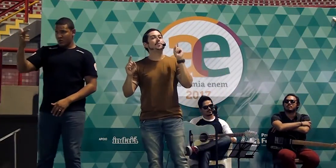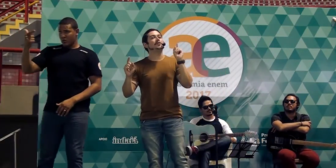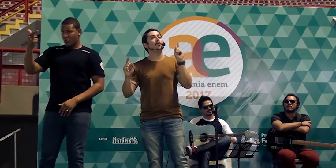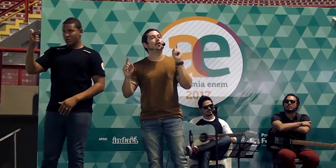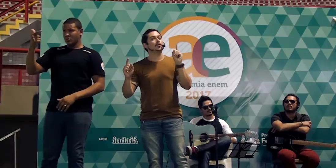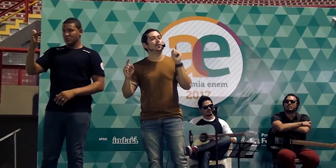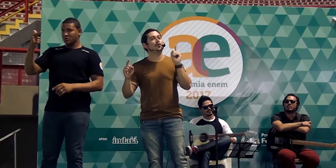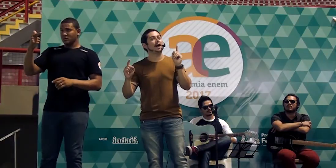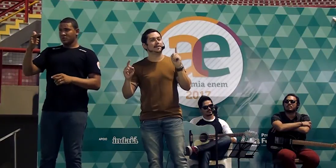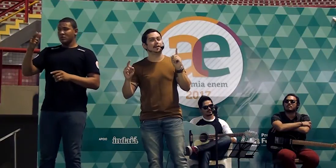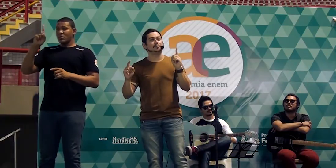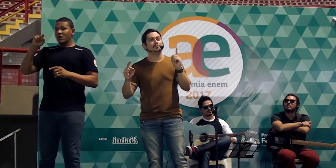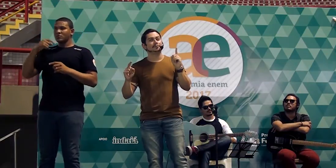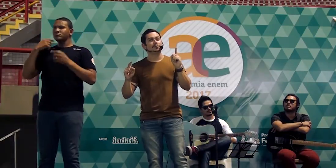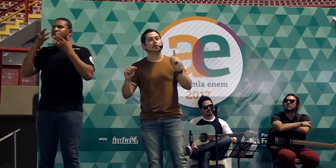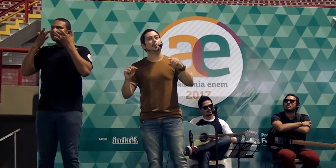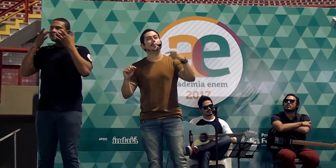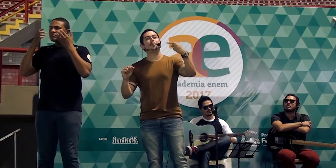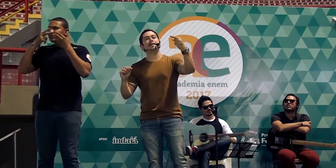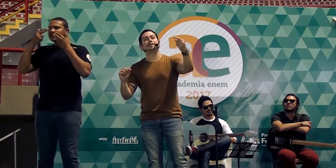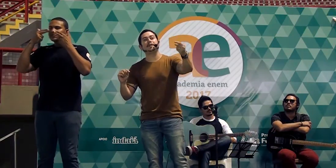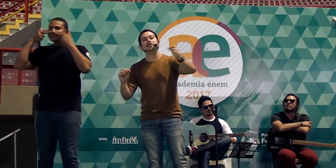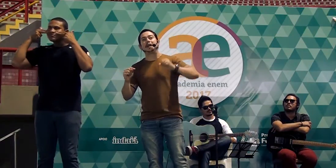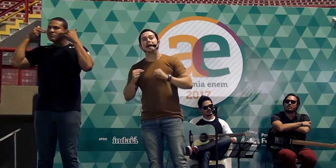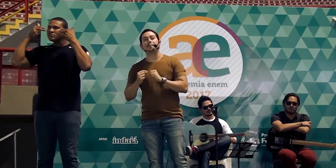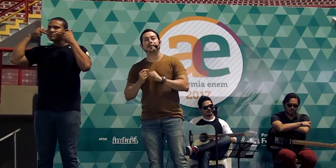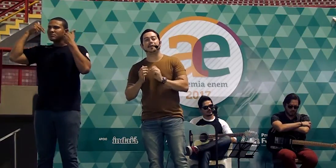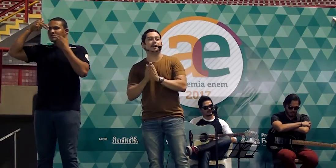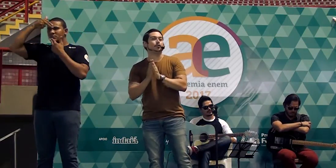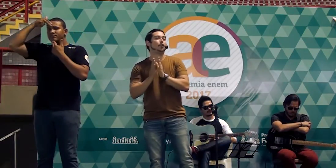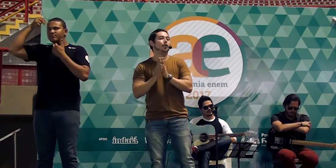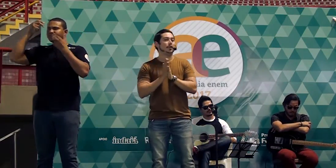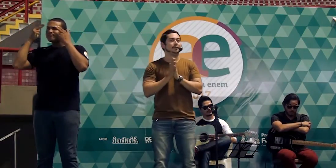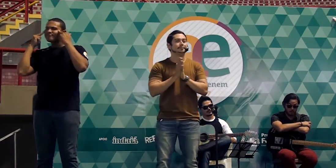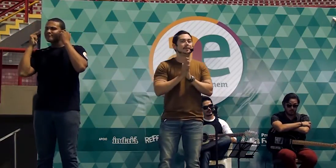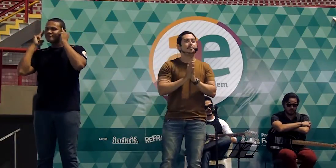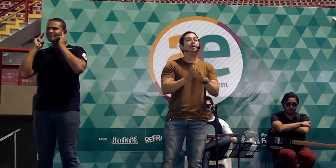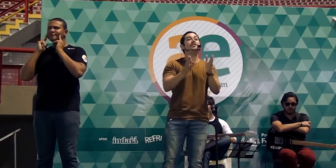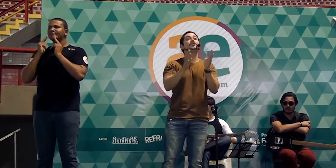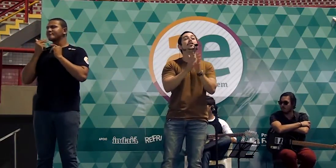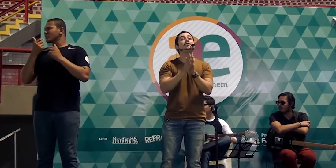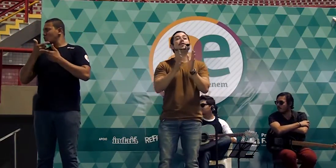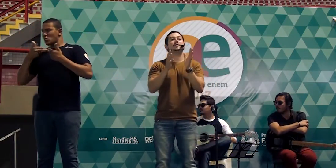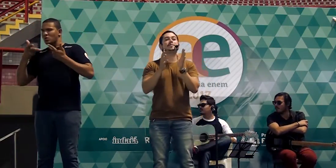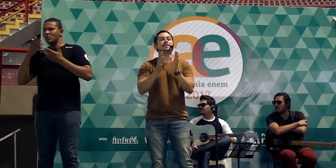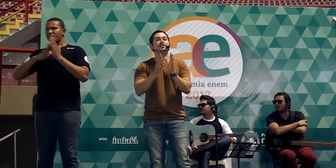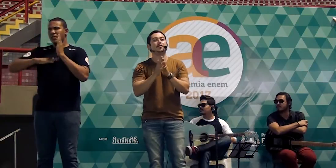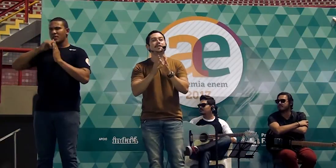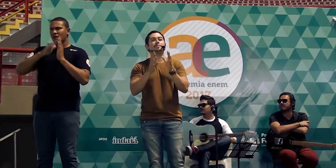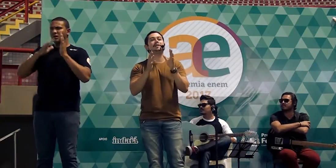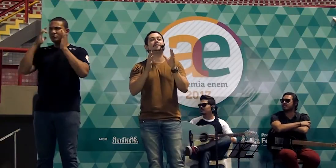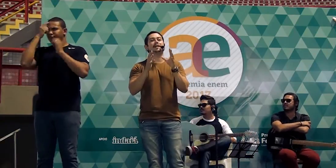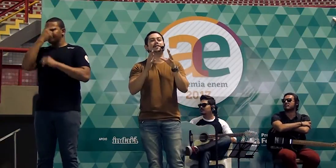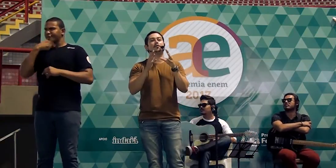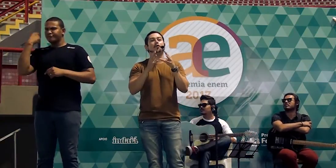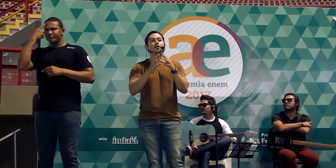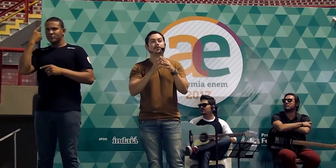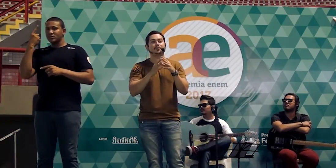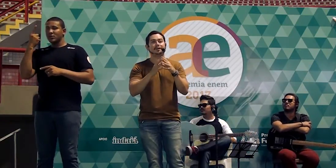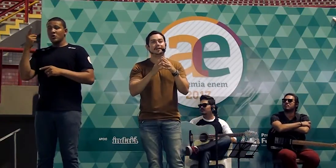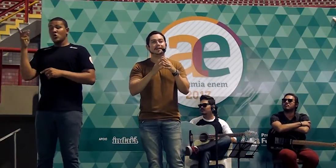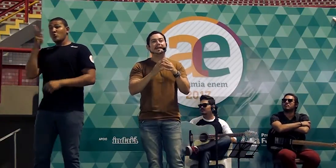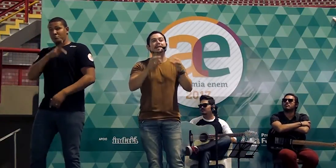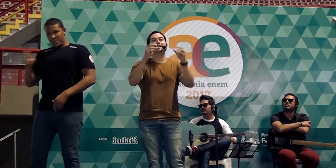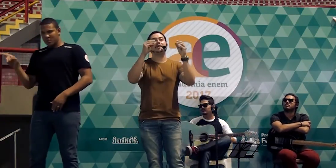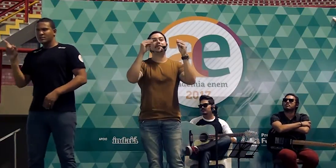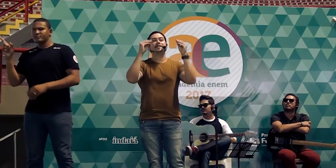E a gente pintou o rosto por uma razão. O próprio presidente na época, Fernando Collor, pediu que as pessoas pintassem o